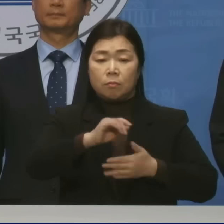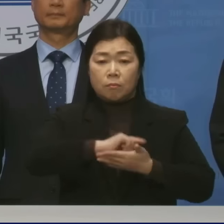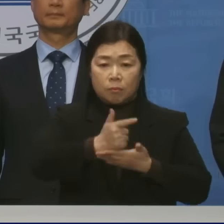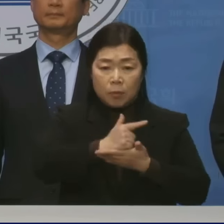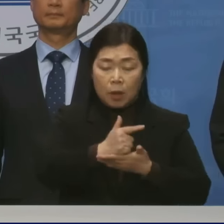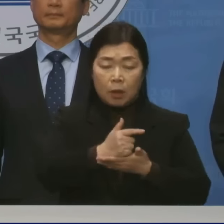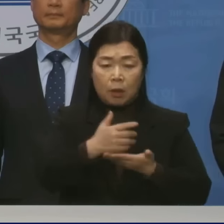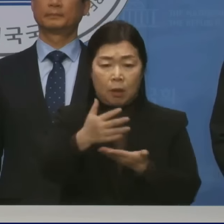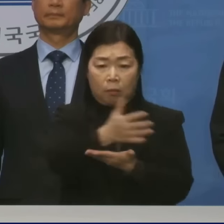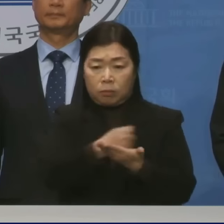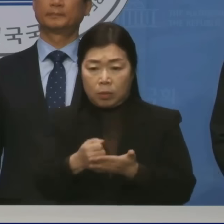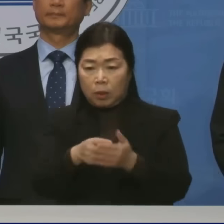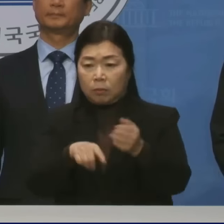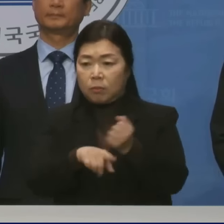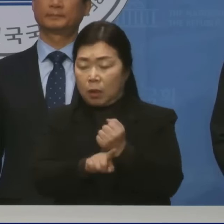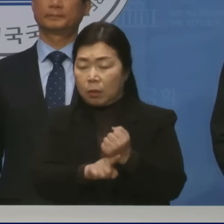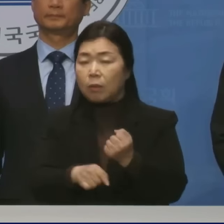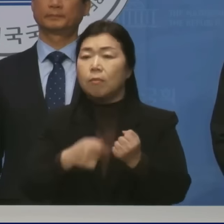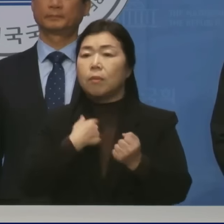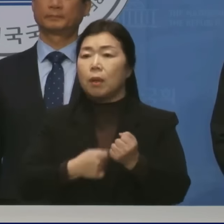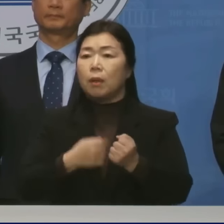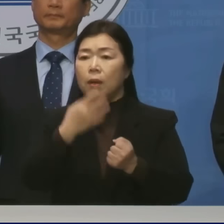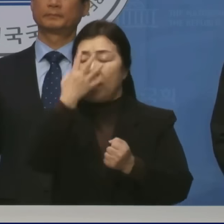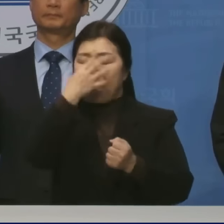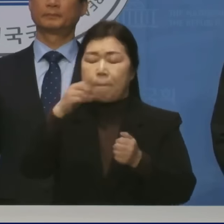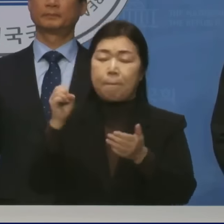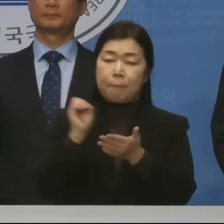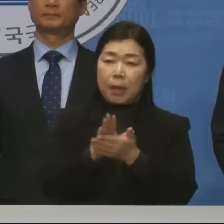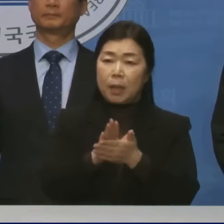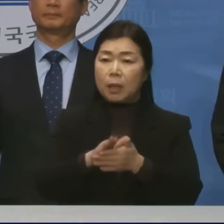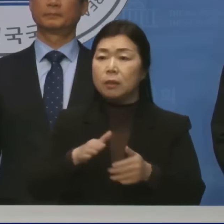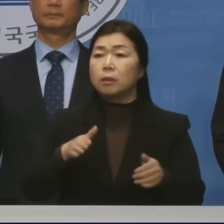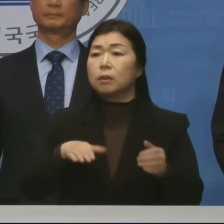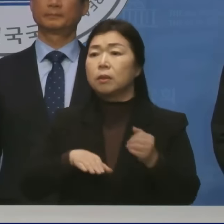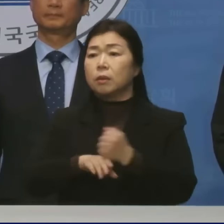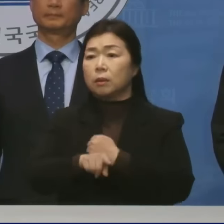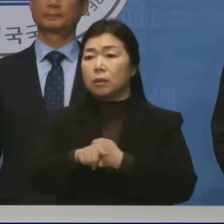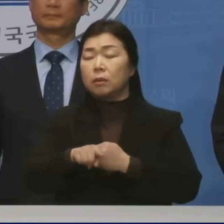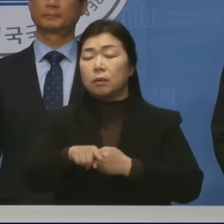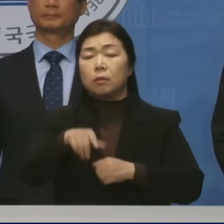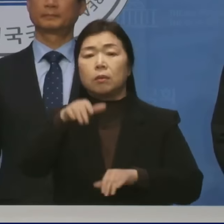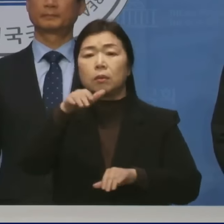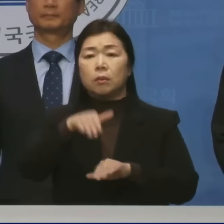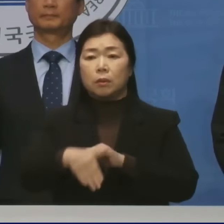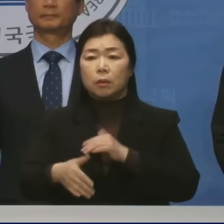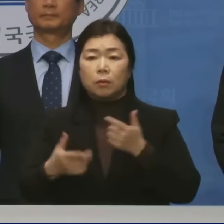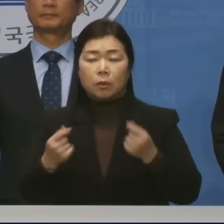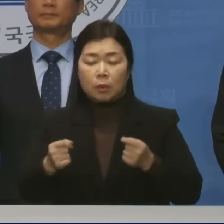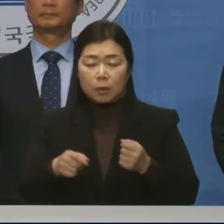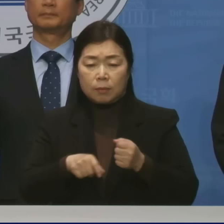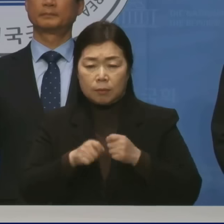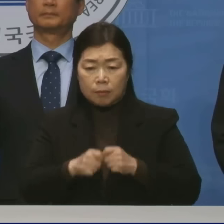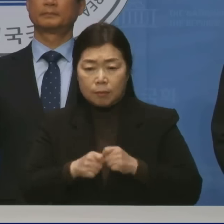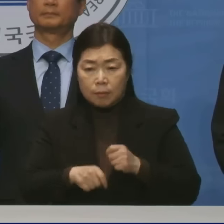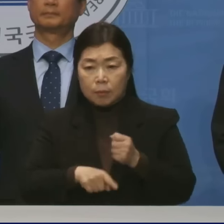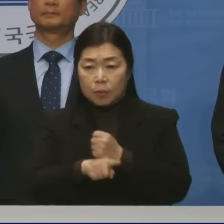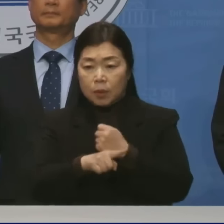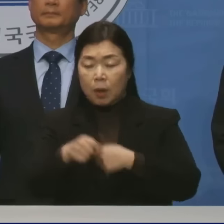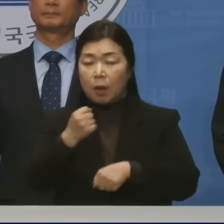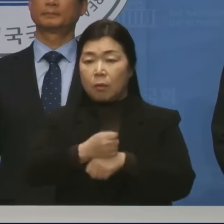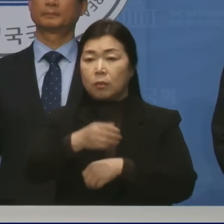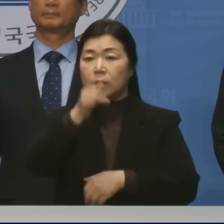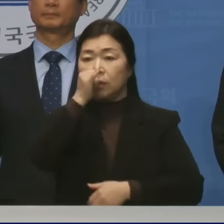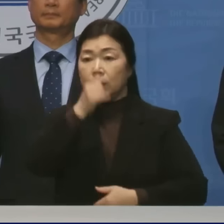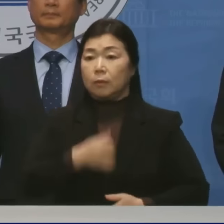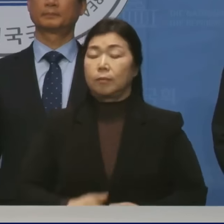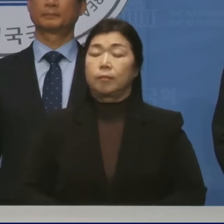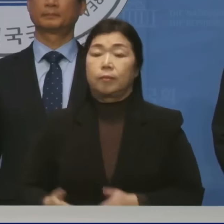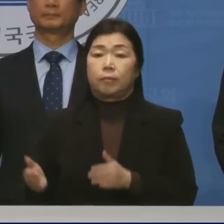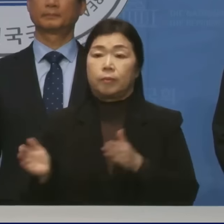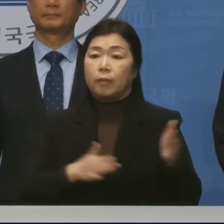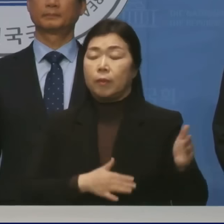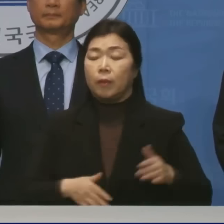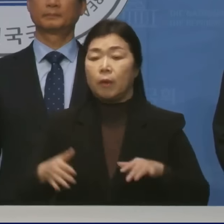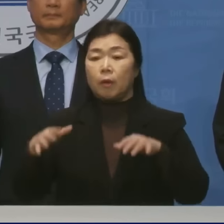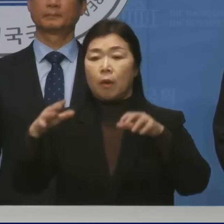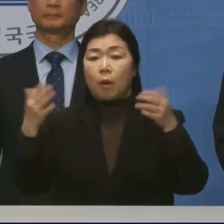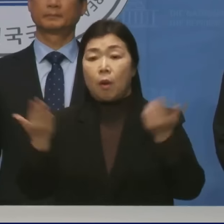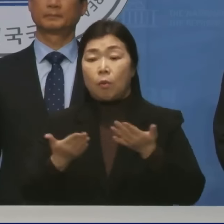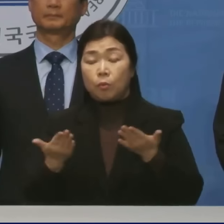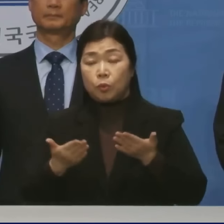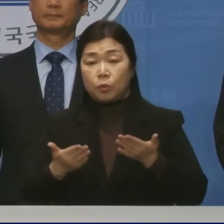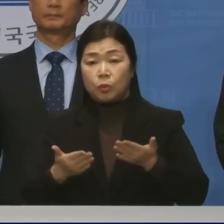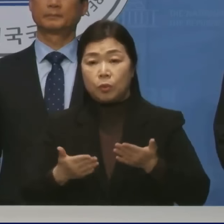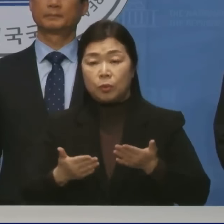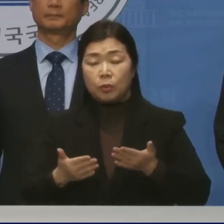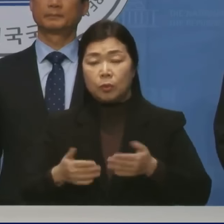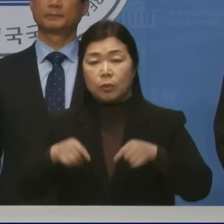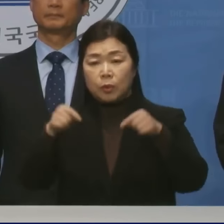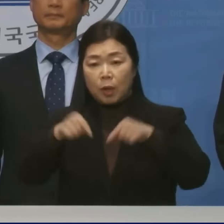그야말로 망신 주기식 먼지털이 수사를 자행하고 있습니다. 또 통상적인 업무 협의를